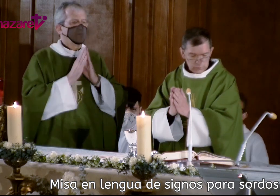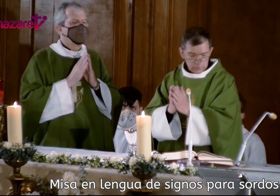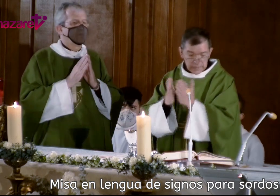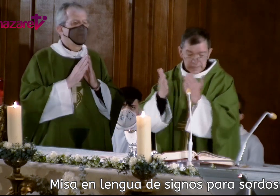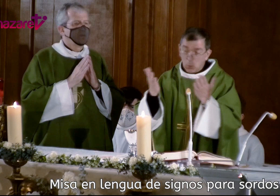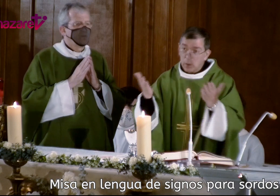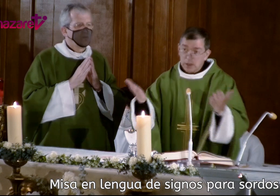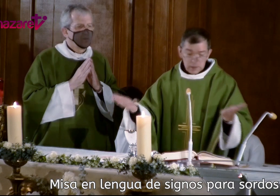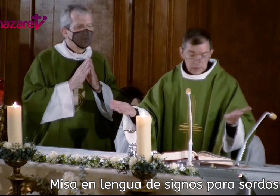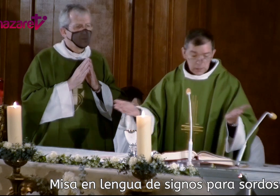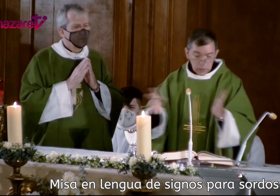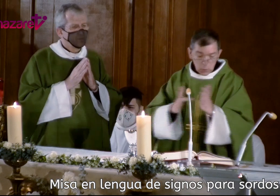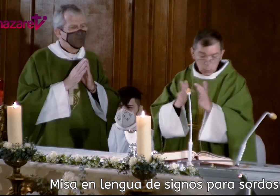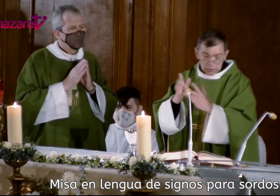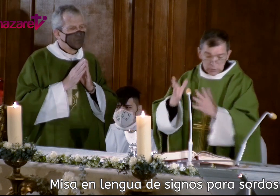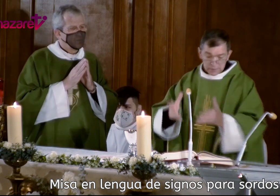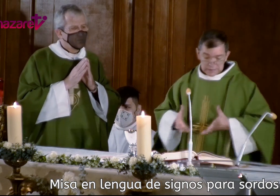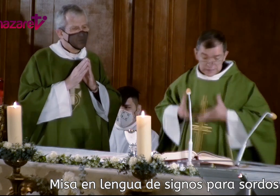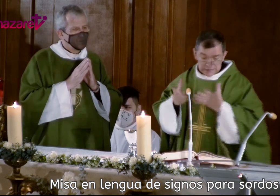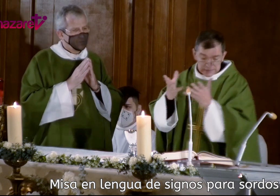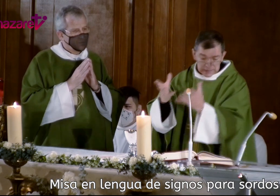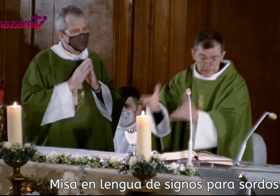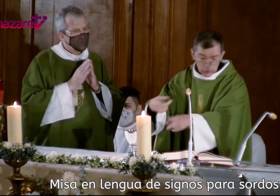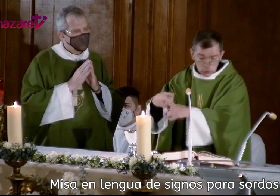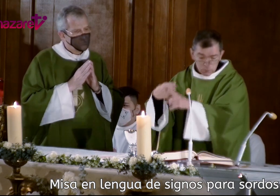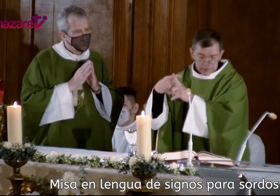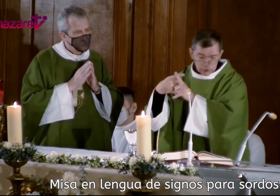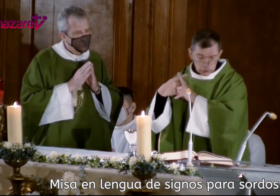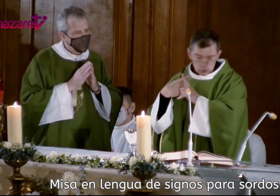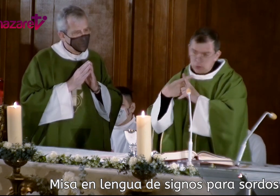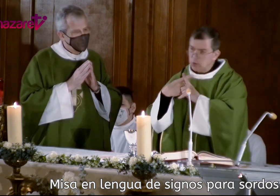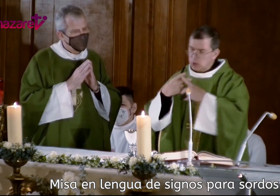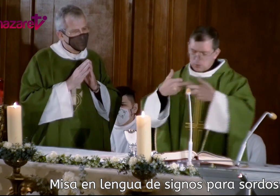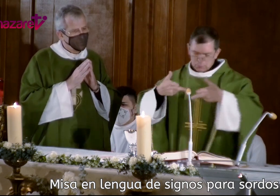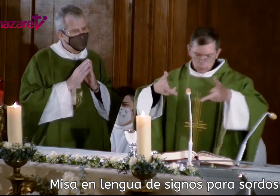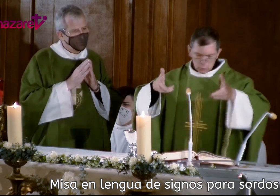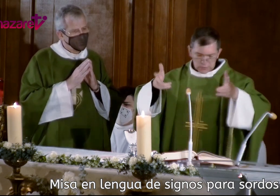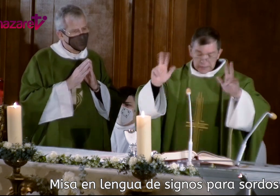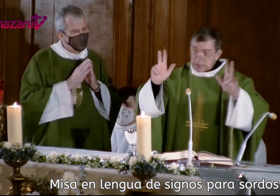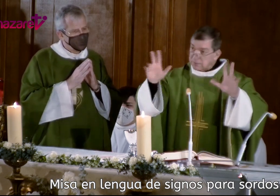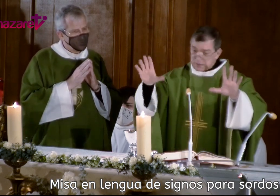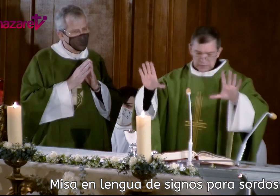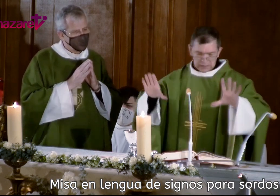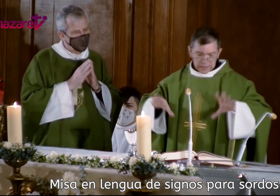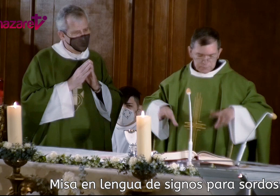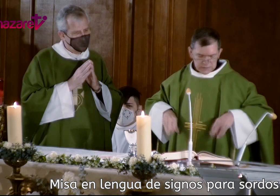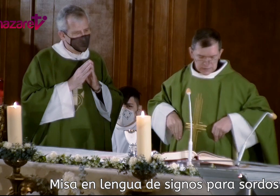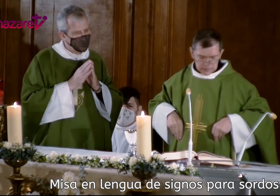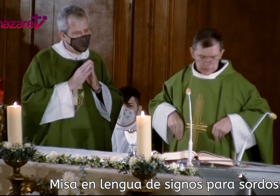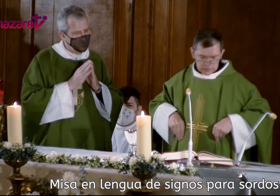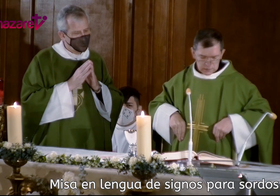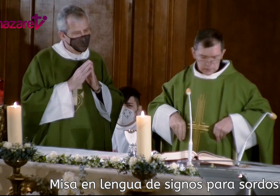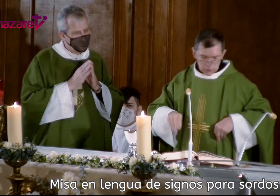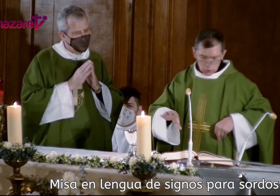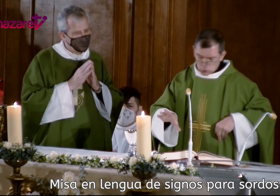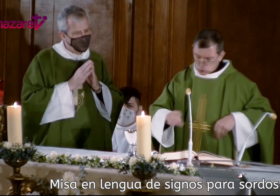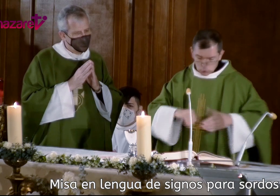Y cuando iba a ser entregado a su pasión voluntariamente aceptada, tomó